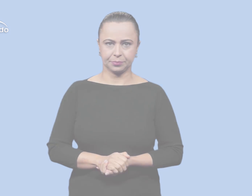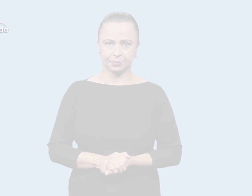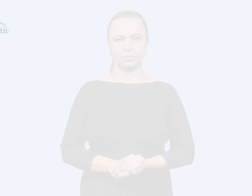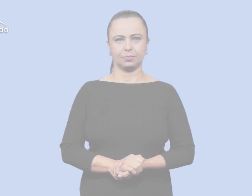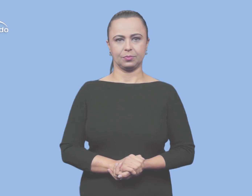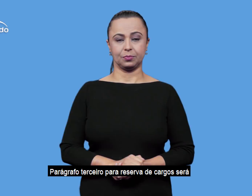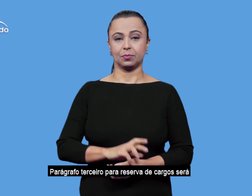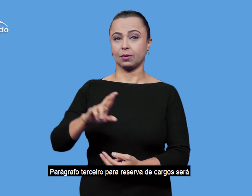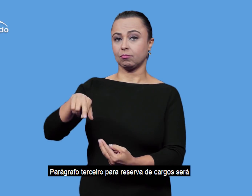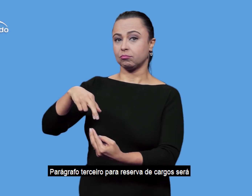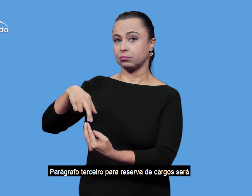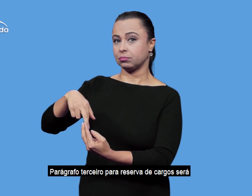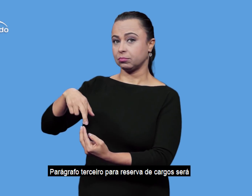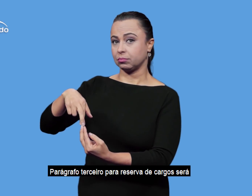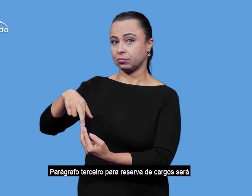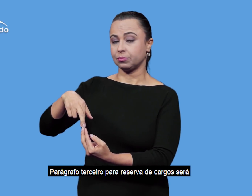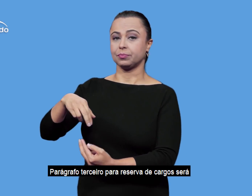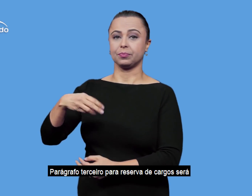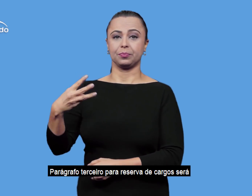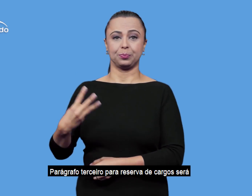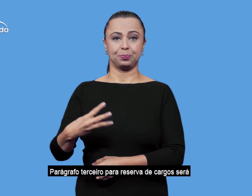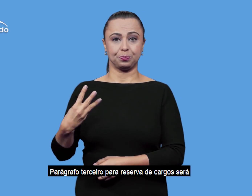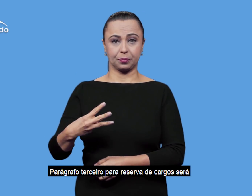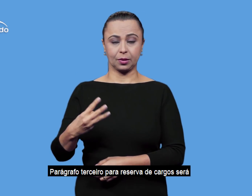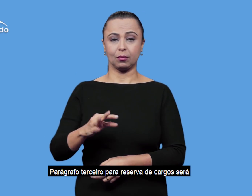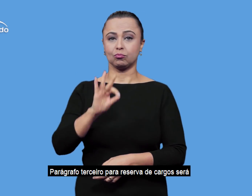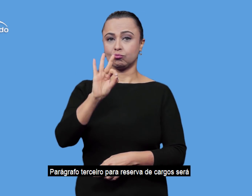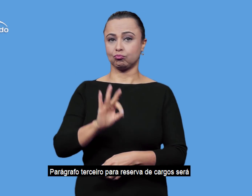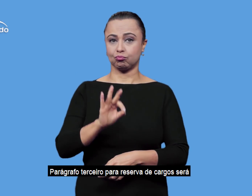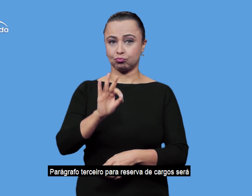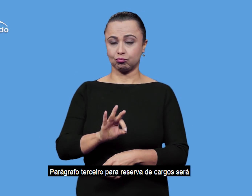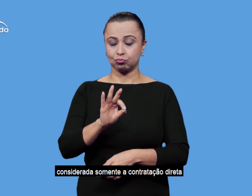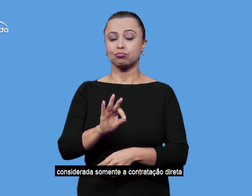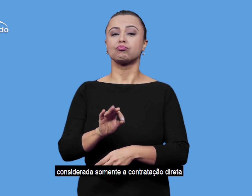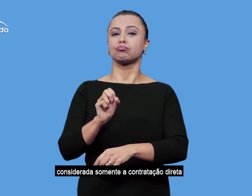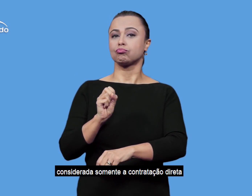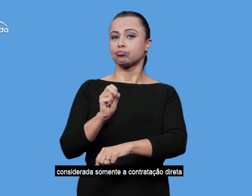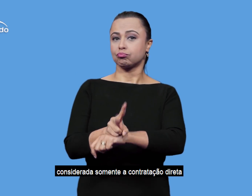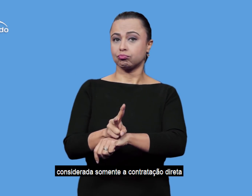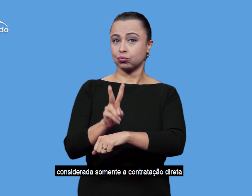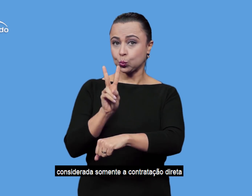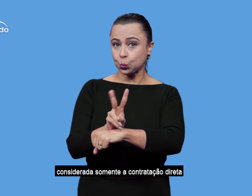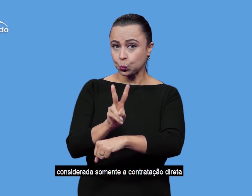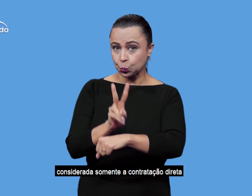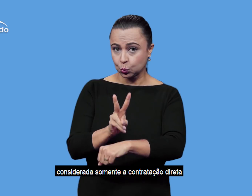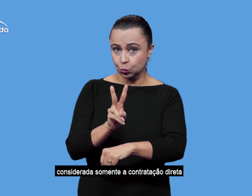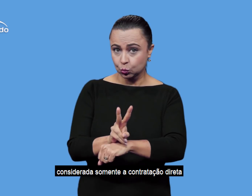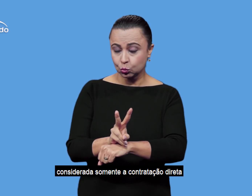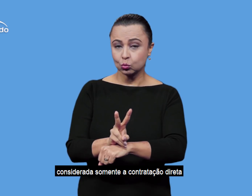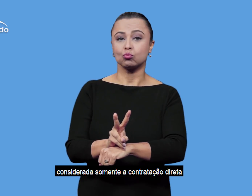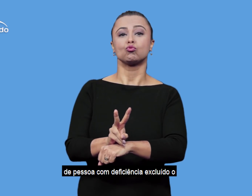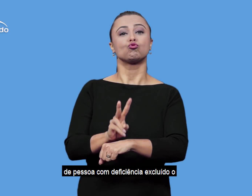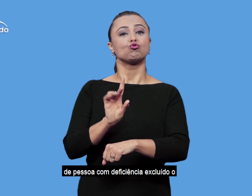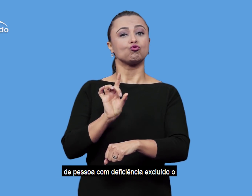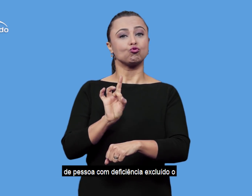parágrafo 3º para reserva de cargos será considerada somente a contratação direta de pessoa com